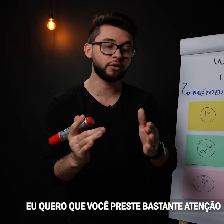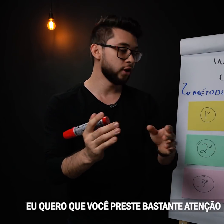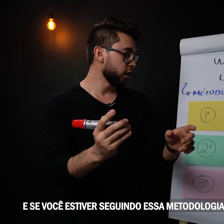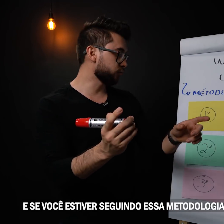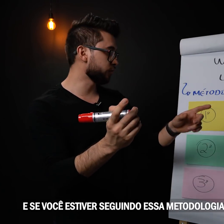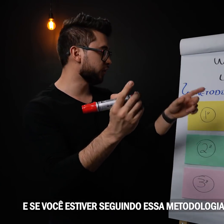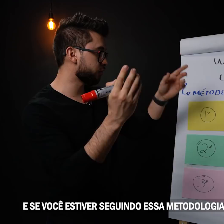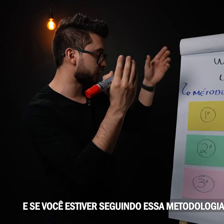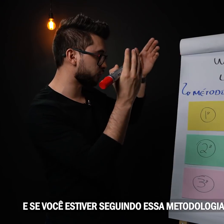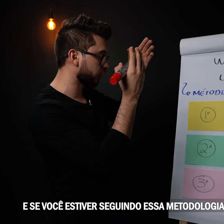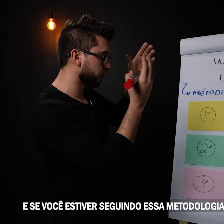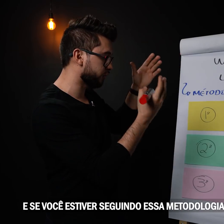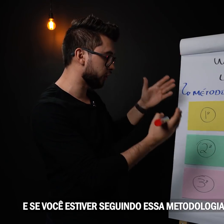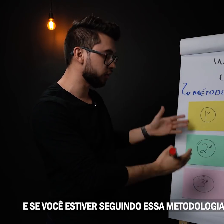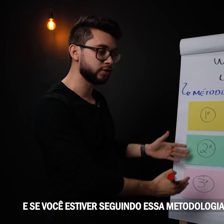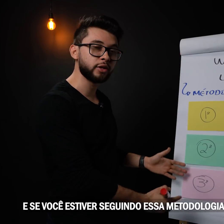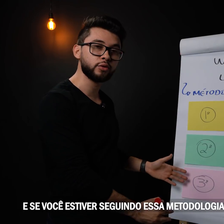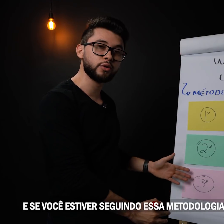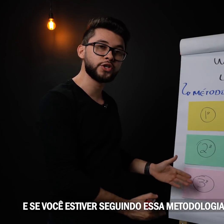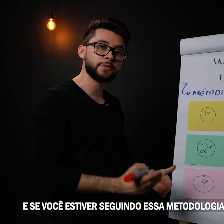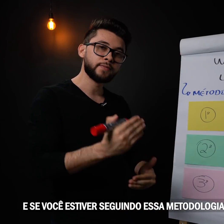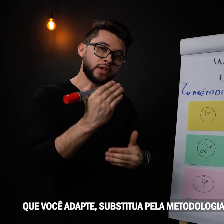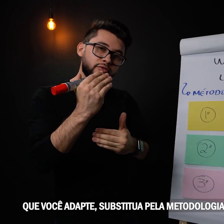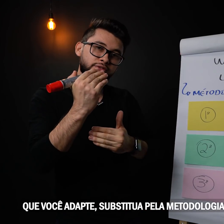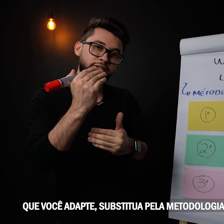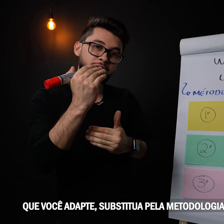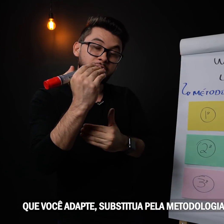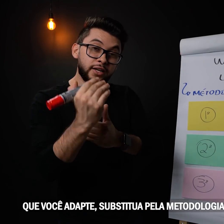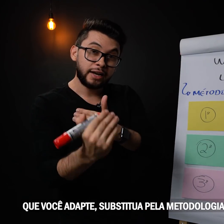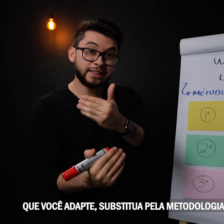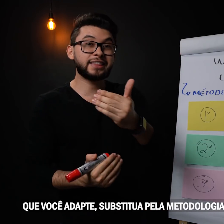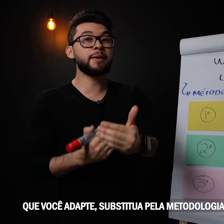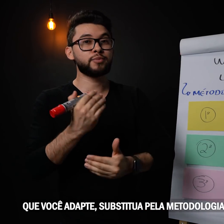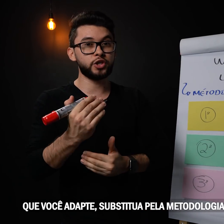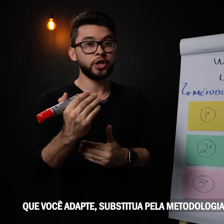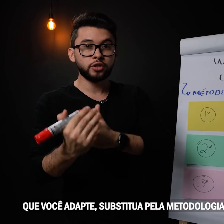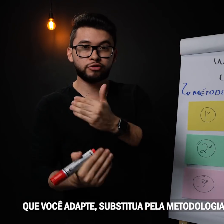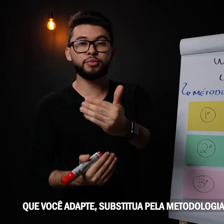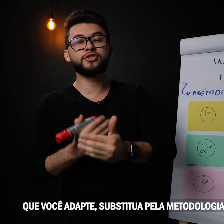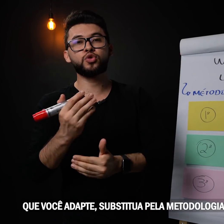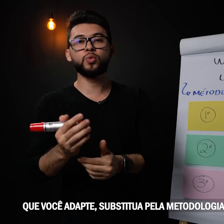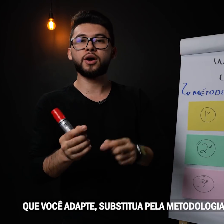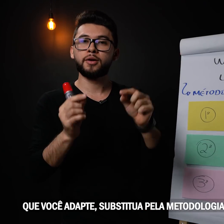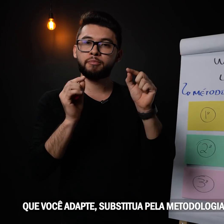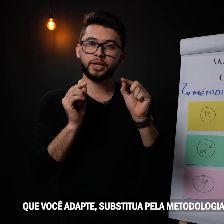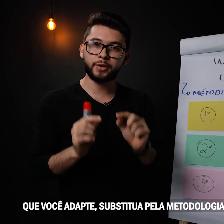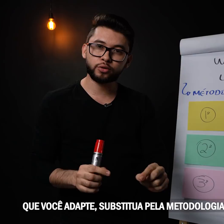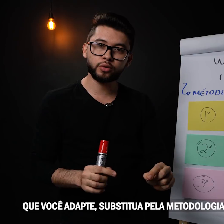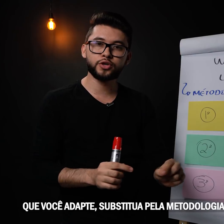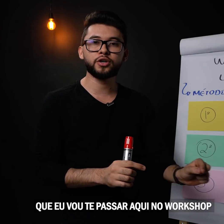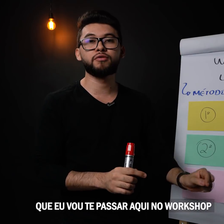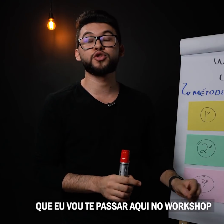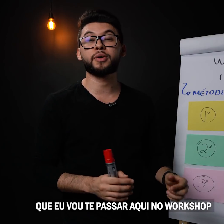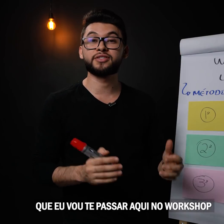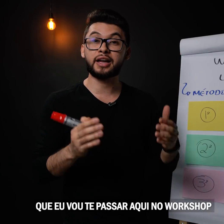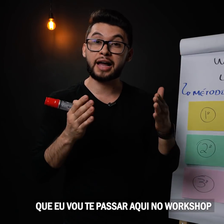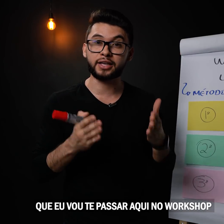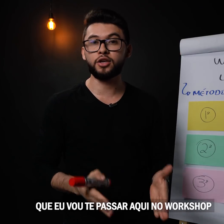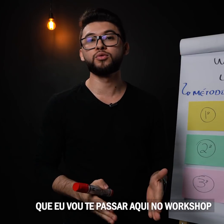e se você estiver estudando seguindo essa metodologia, que você adapte, substitua pela metodologia que eu vou te passar aqui no